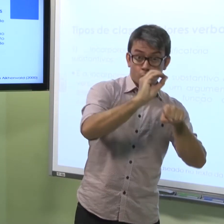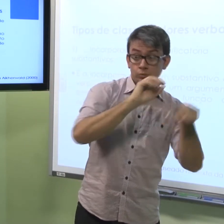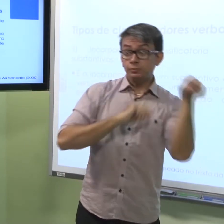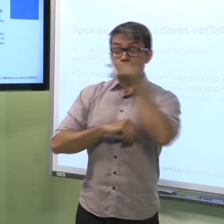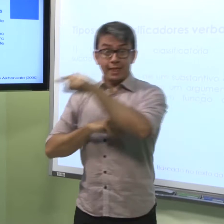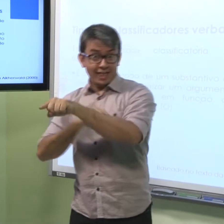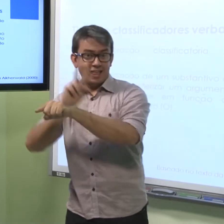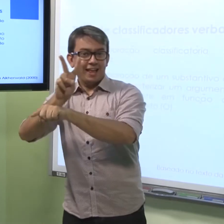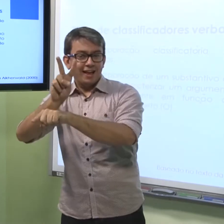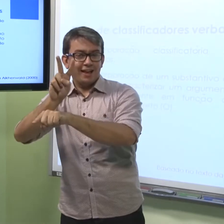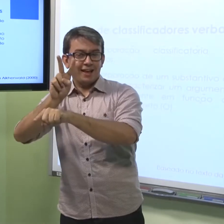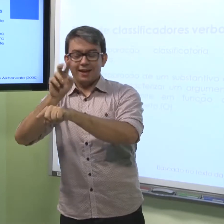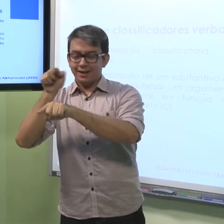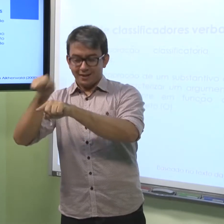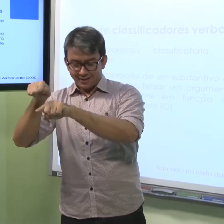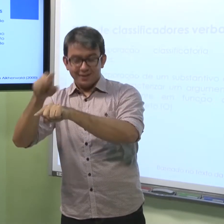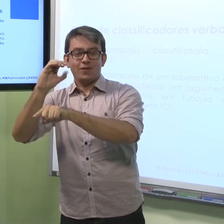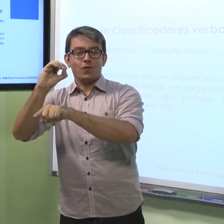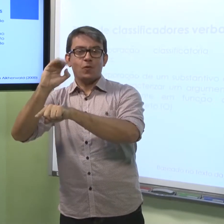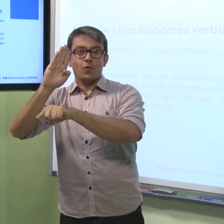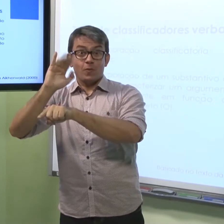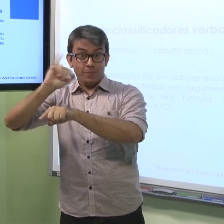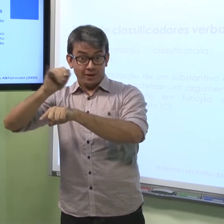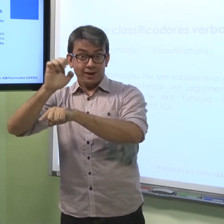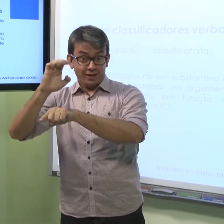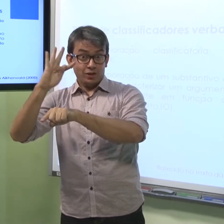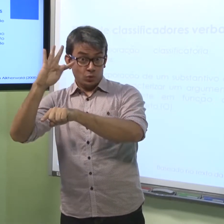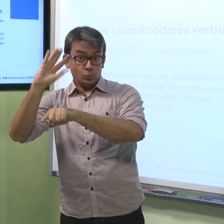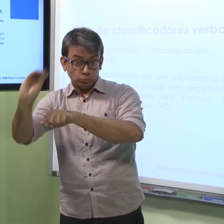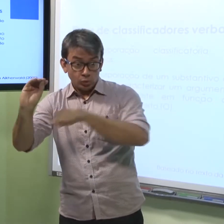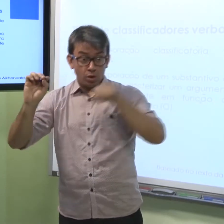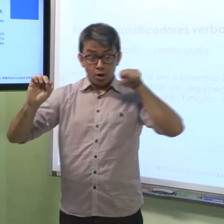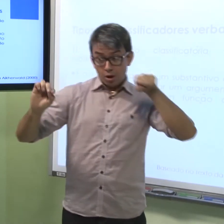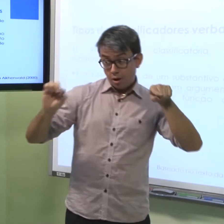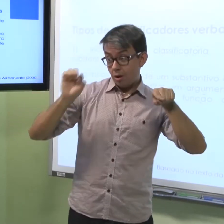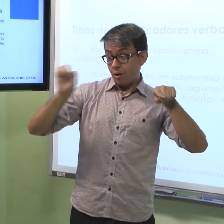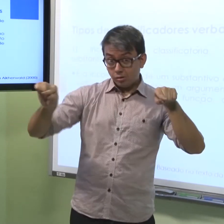ele tem a função de sujeito ou de objeto.